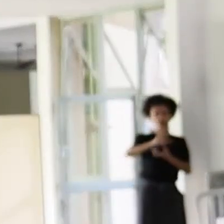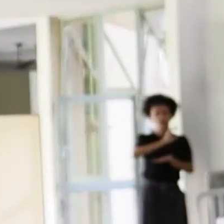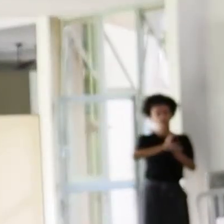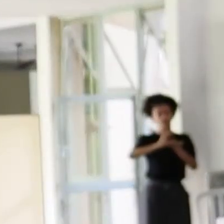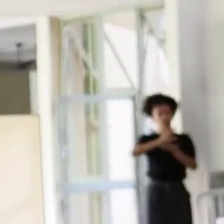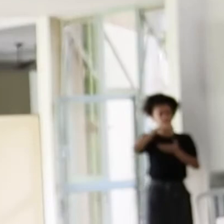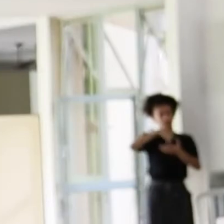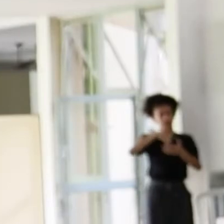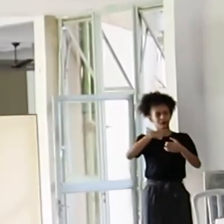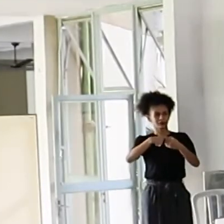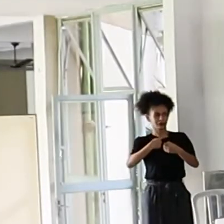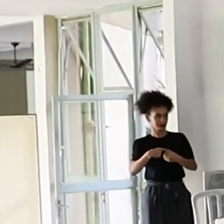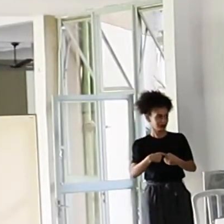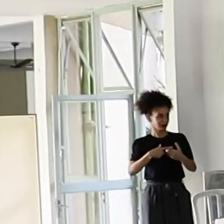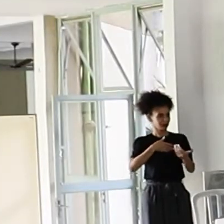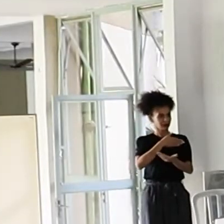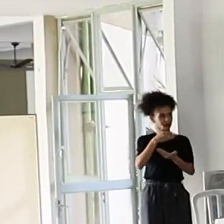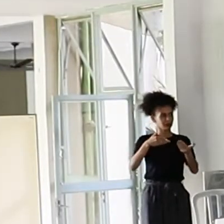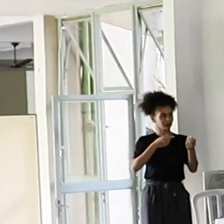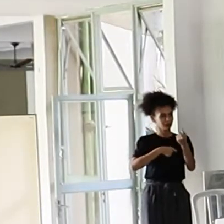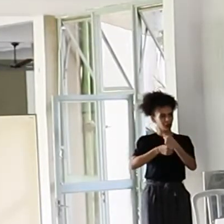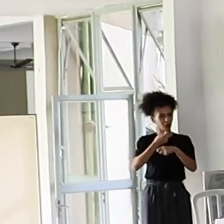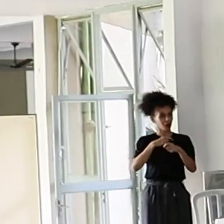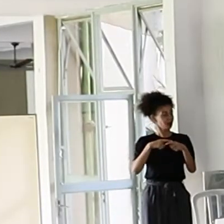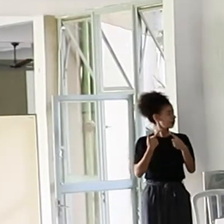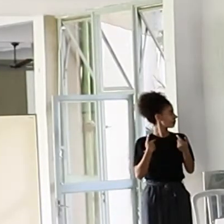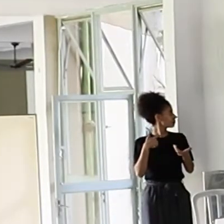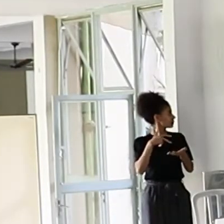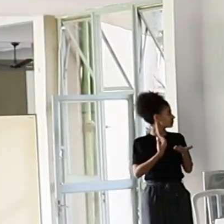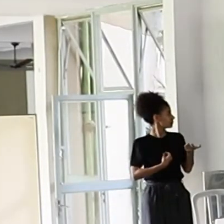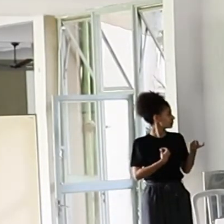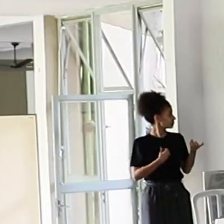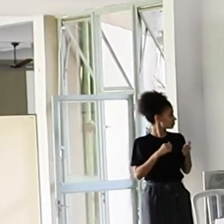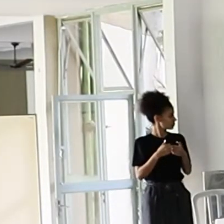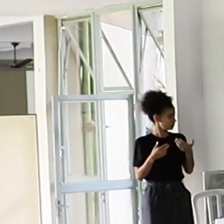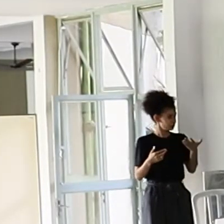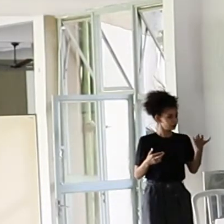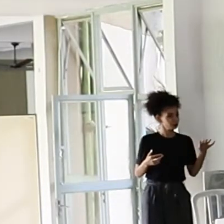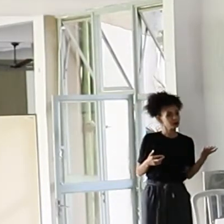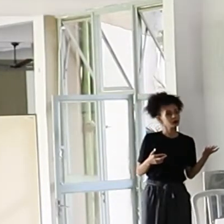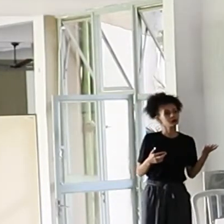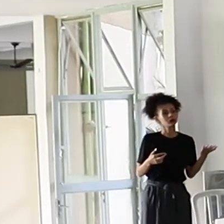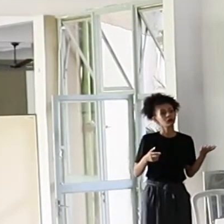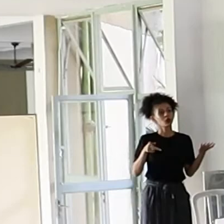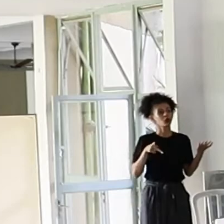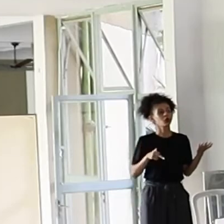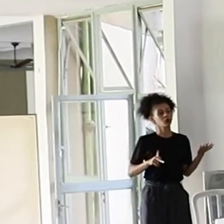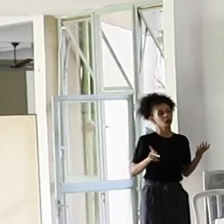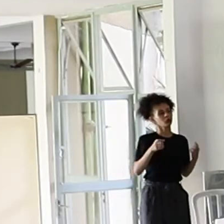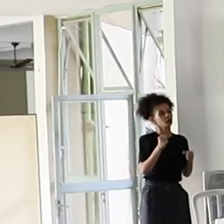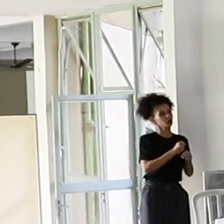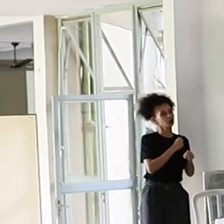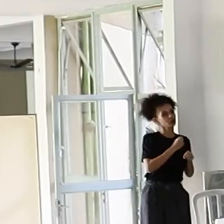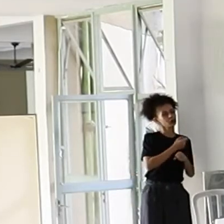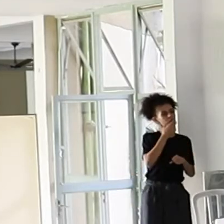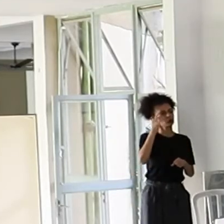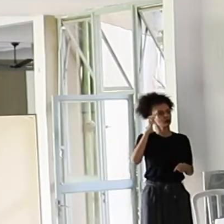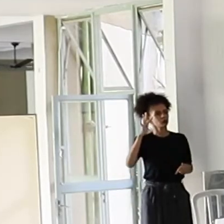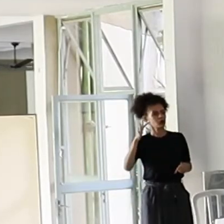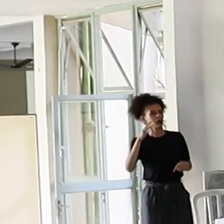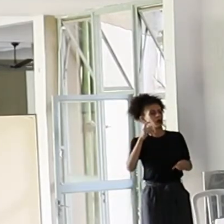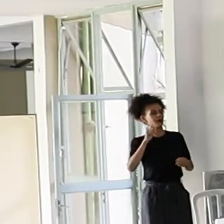cidade inteligente nesse sentido nos colocamos posição de vocês para continuar construindo